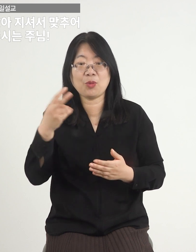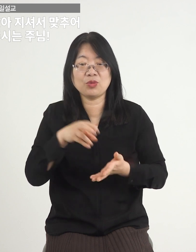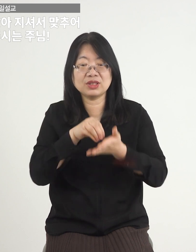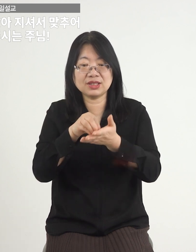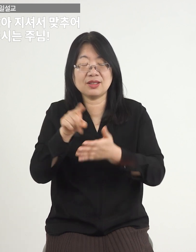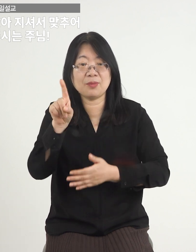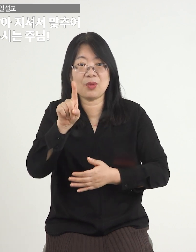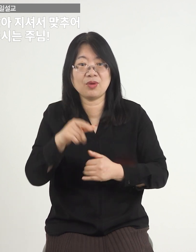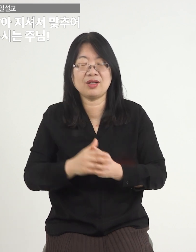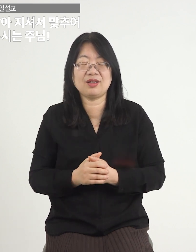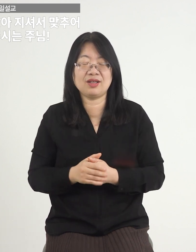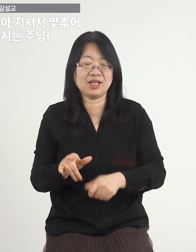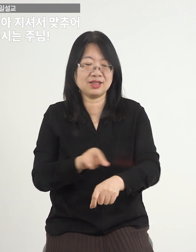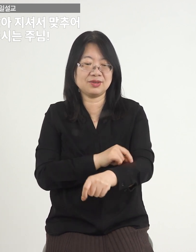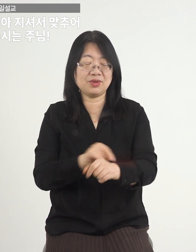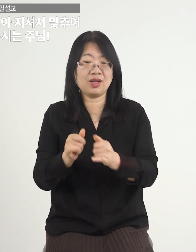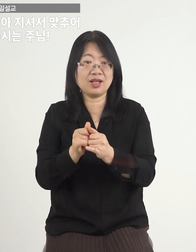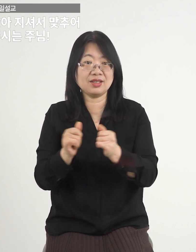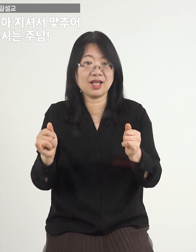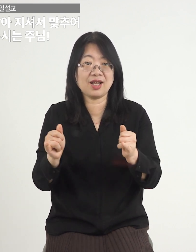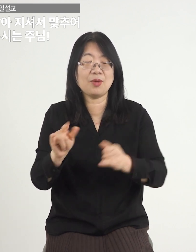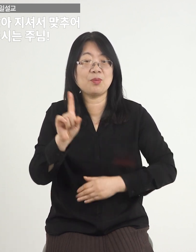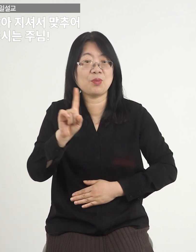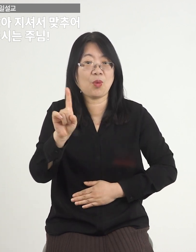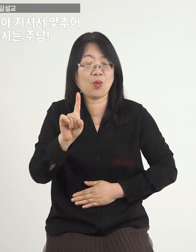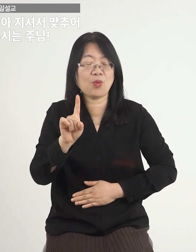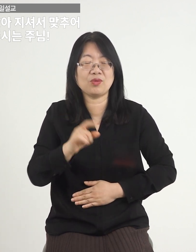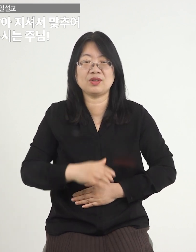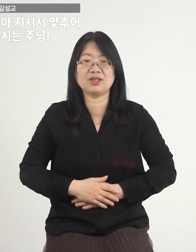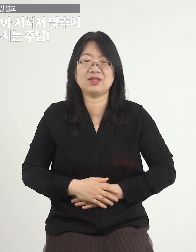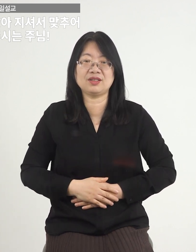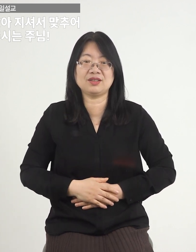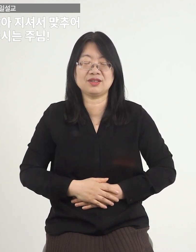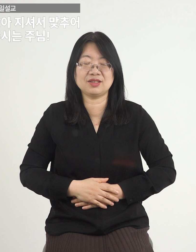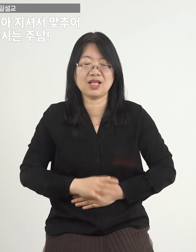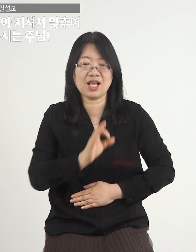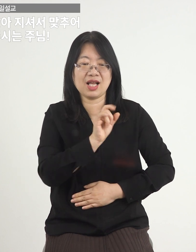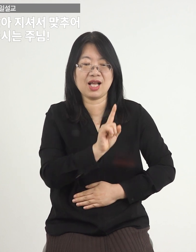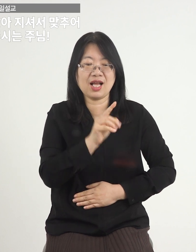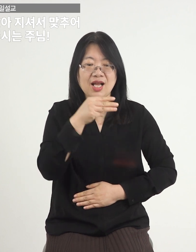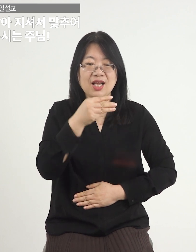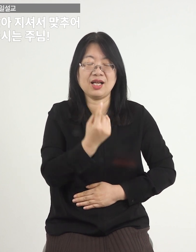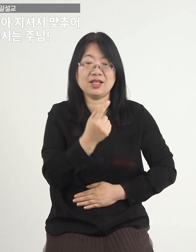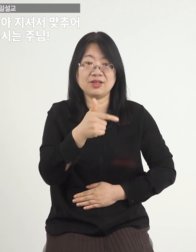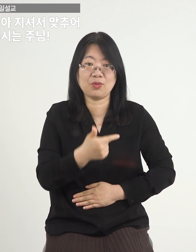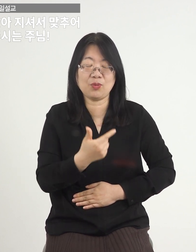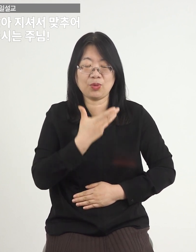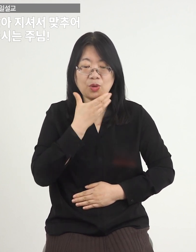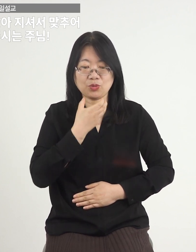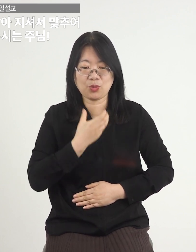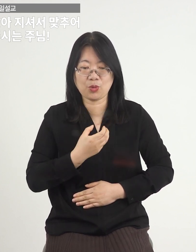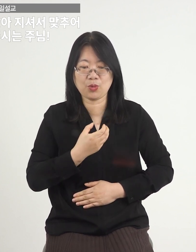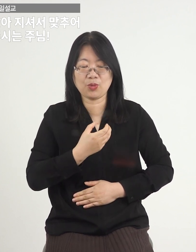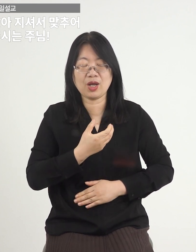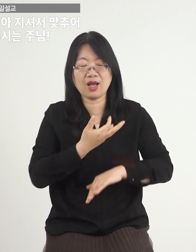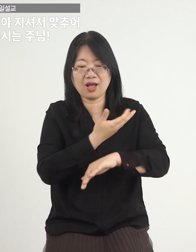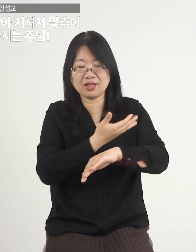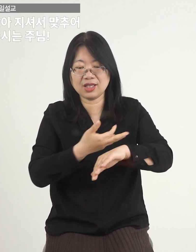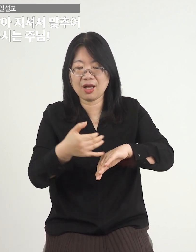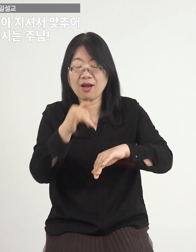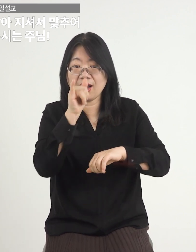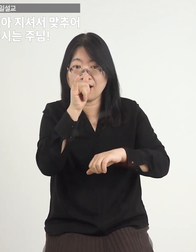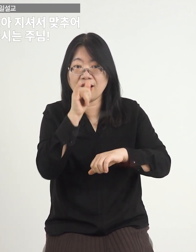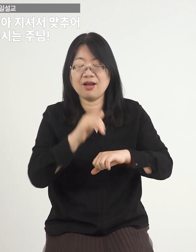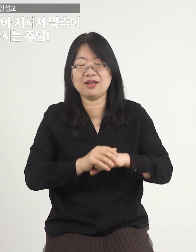등장을 합니까? 특별한 인물이 여기 소개가 되는데 아론의 수염에 흘러서